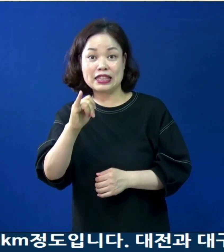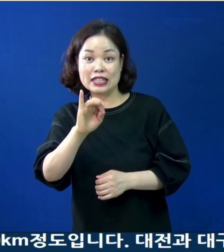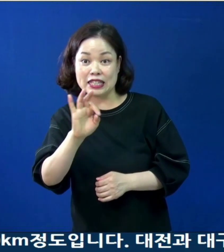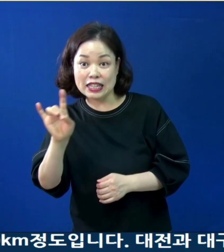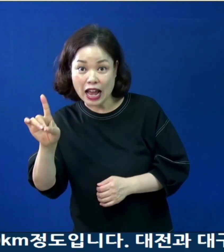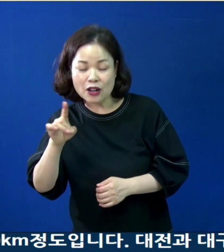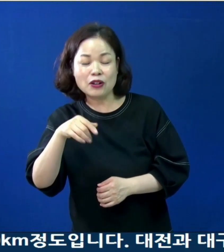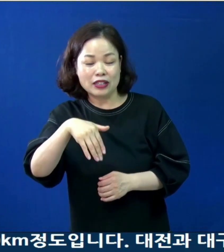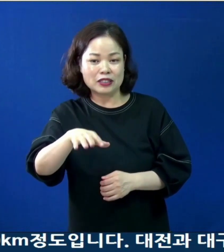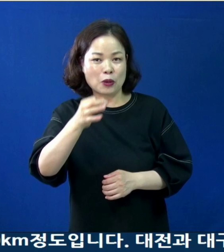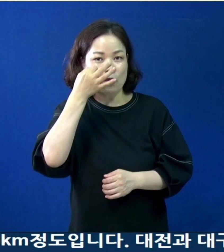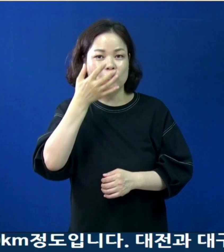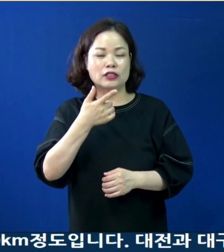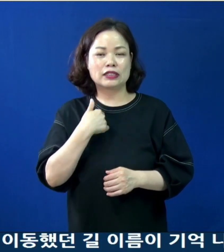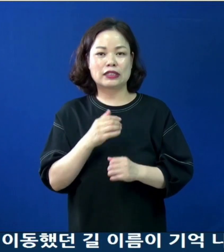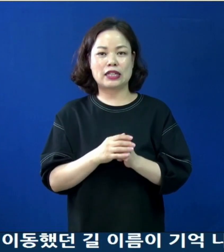1절로